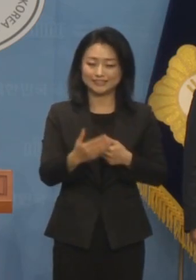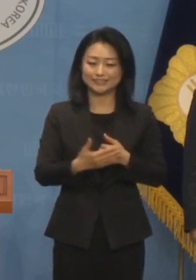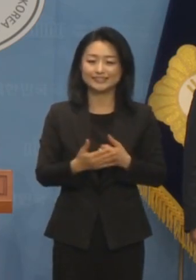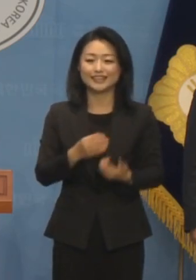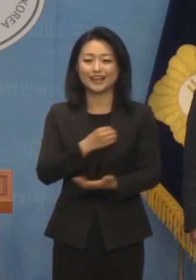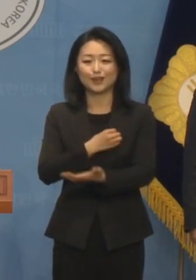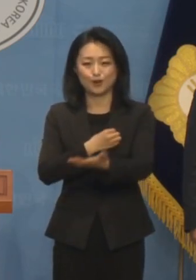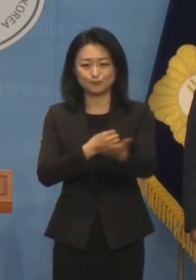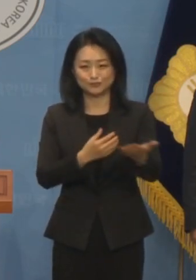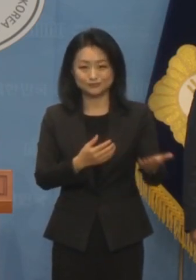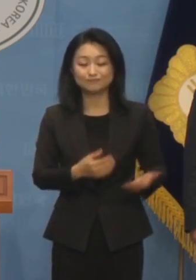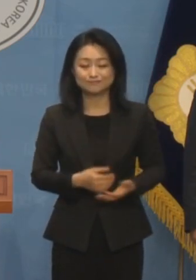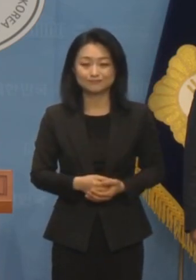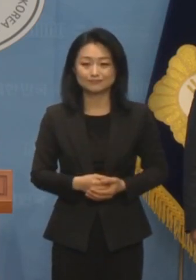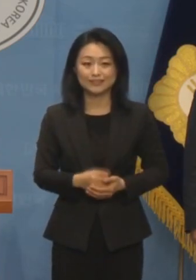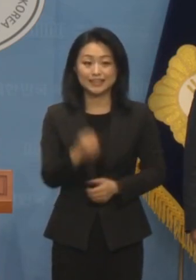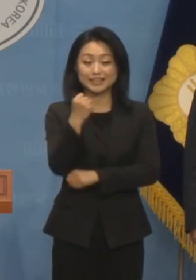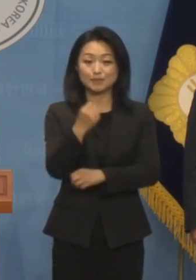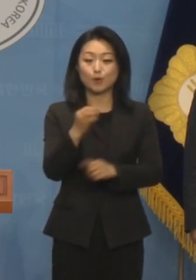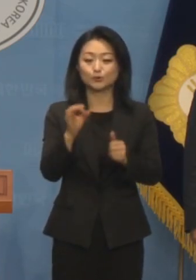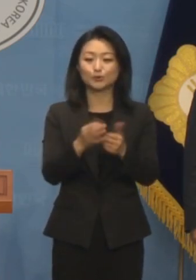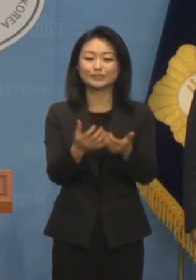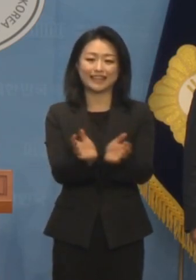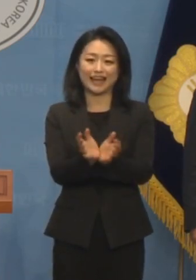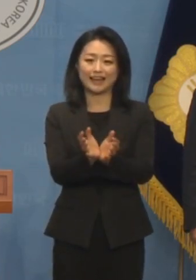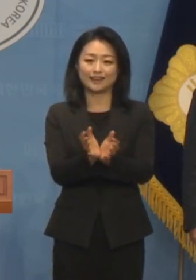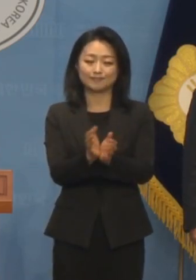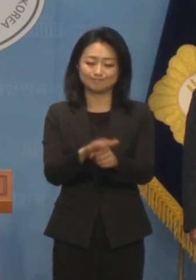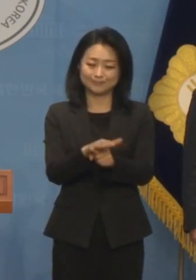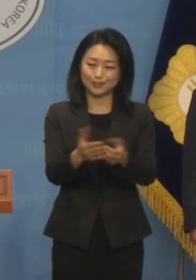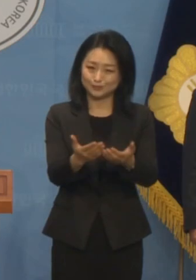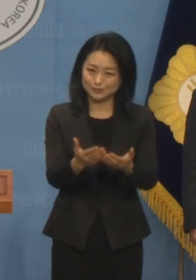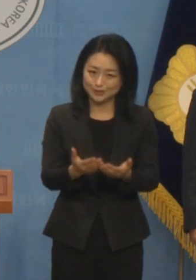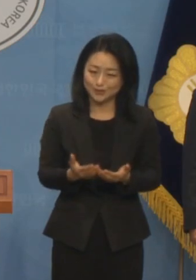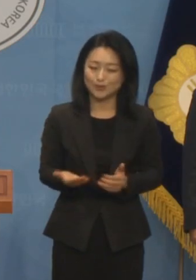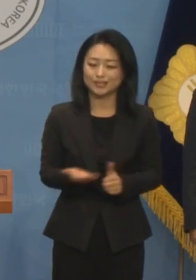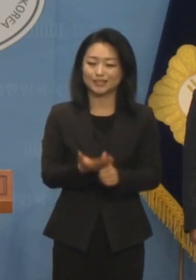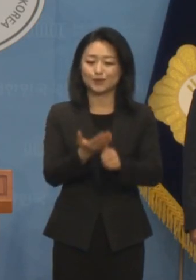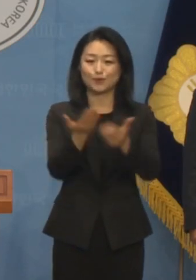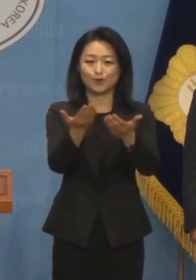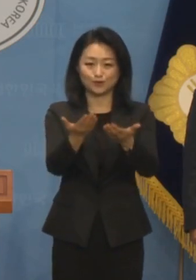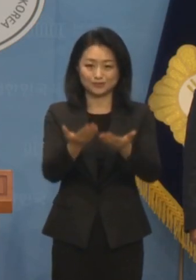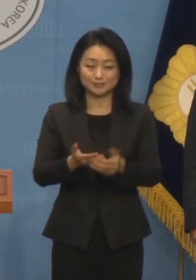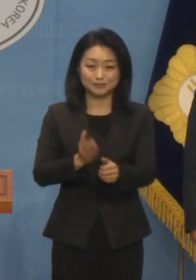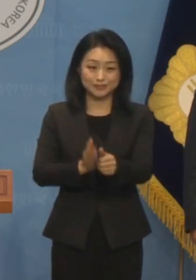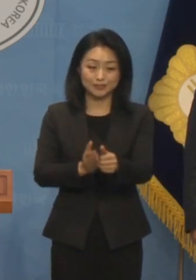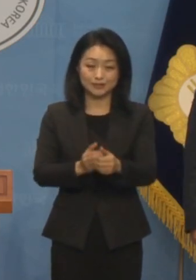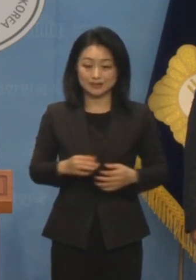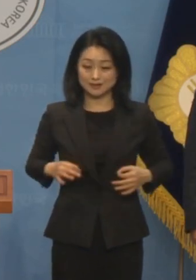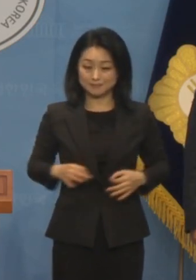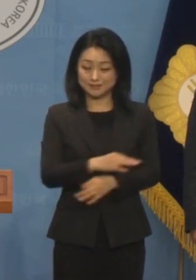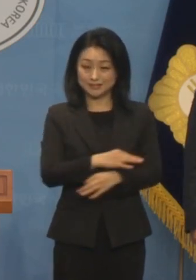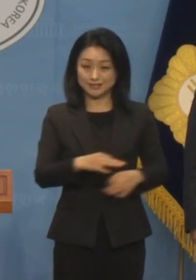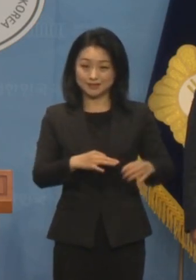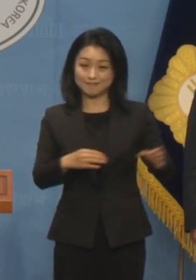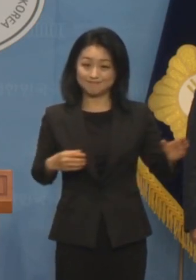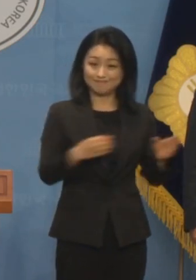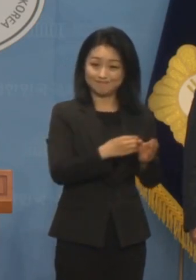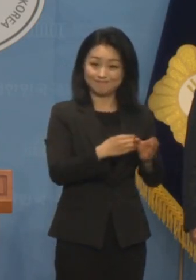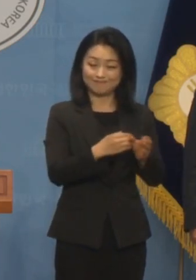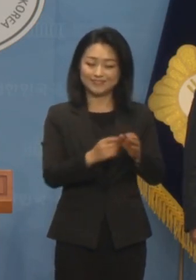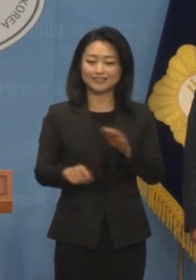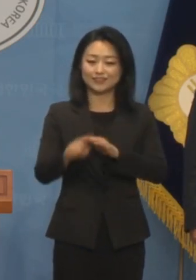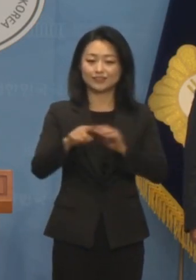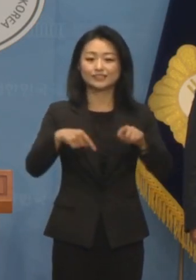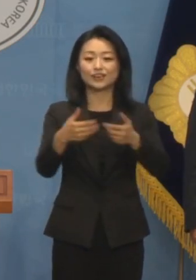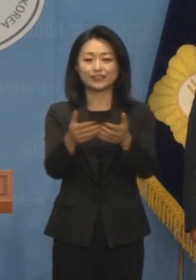여러분, 기본소득당을 더욱 아껴주시고 또 키워주십시오. 부정의와 가장 잘 맞서 싸우는